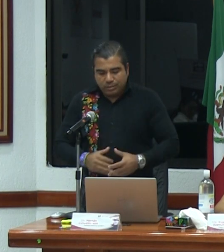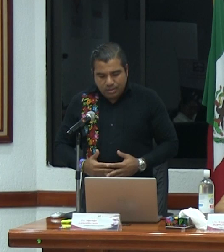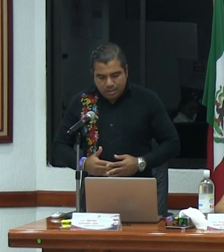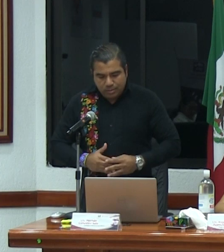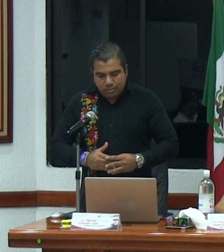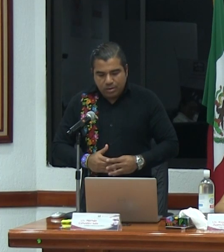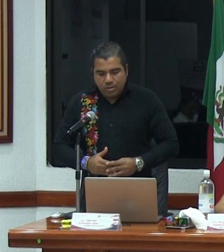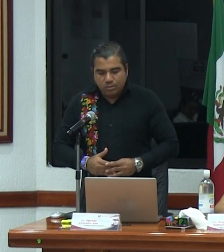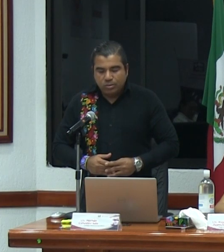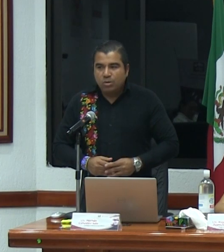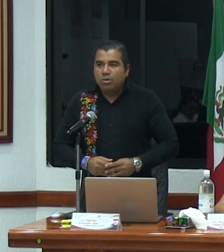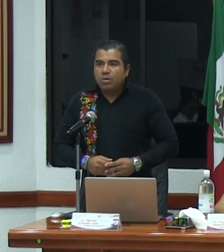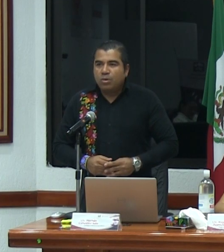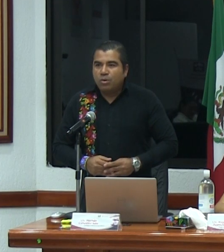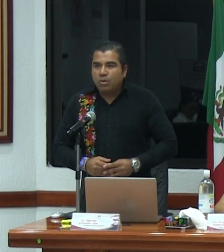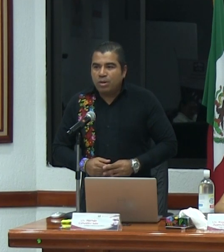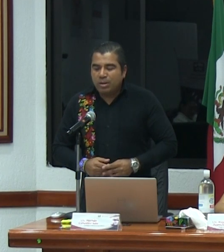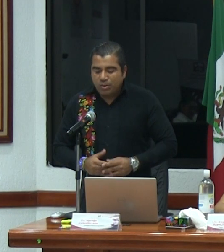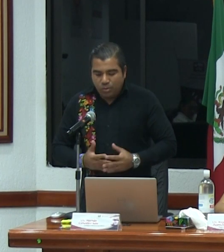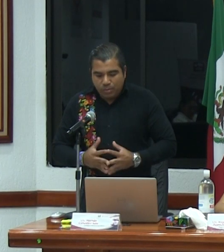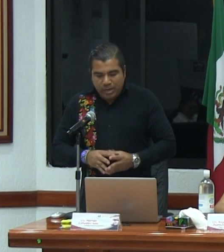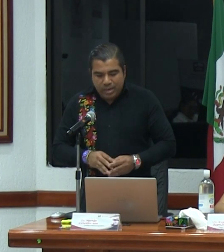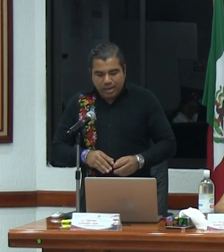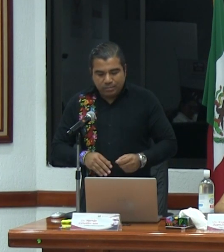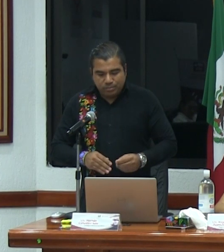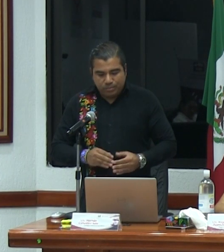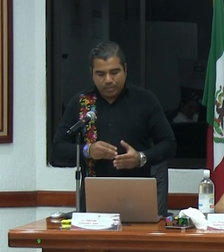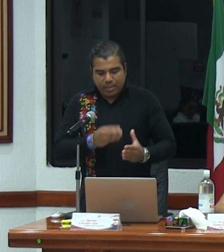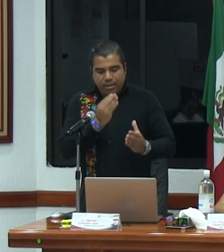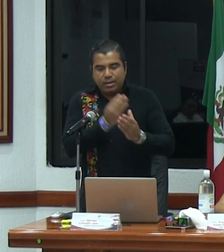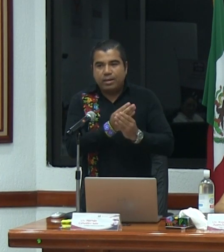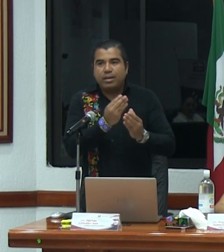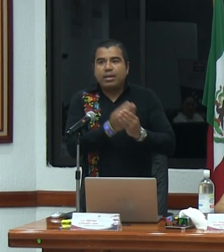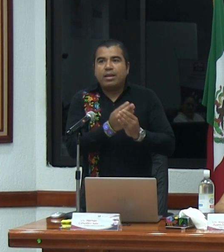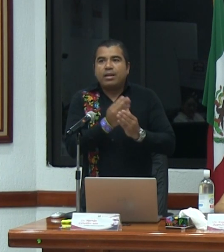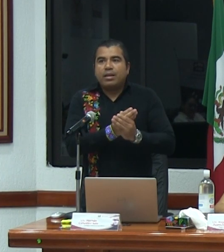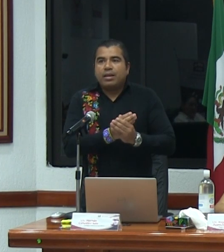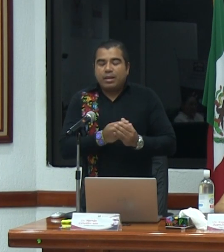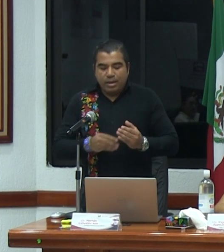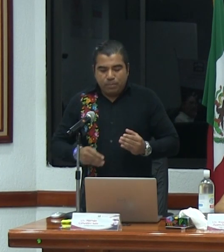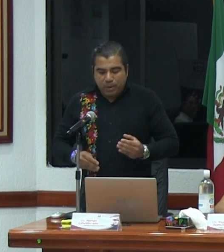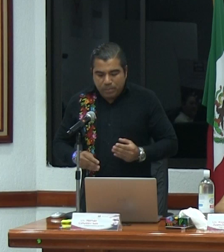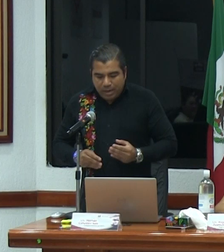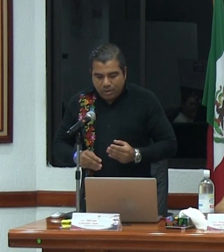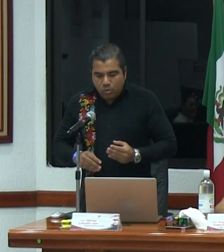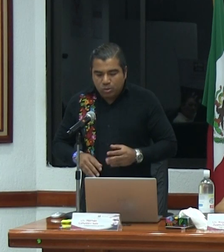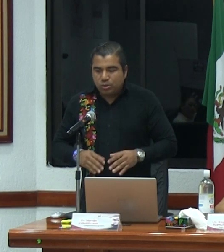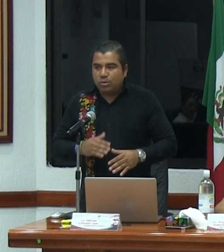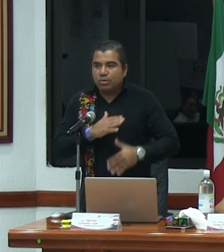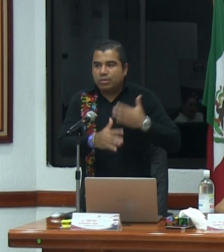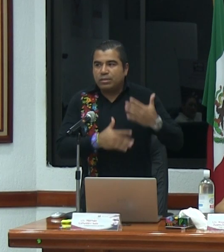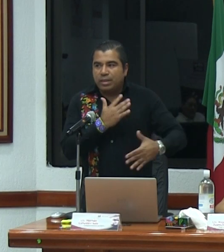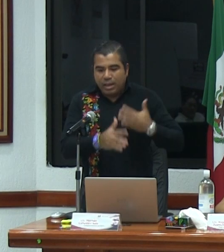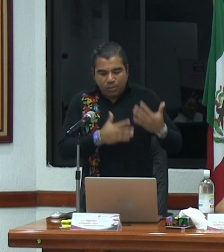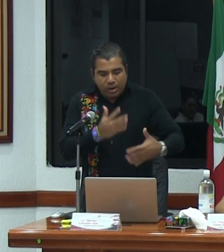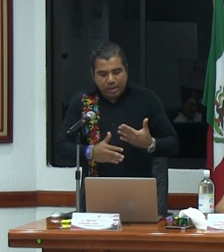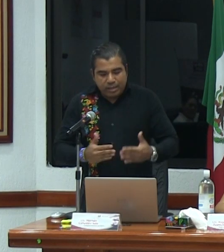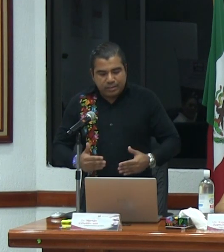Hoy culmina el primer curso de lenguaje de